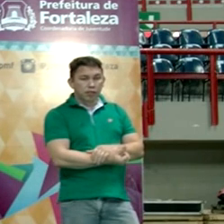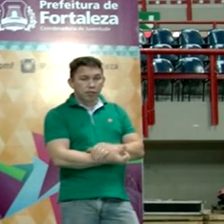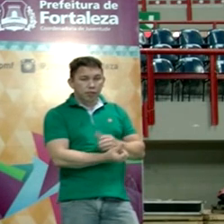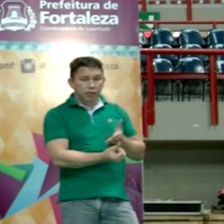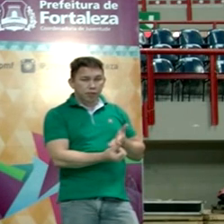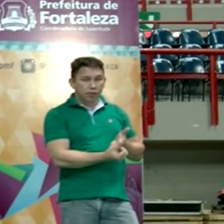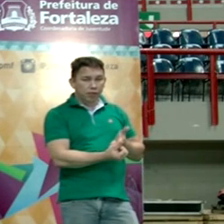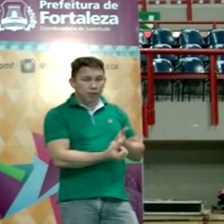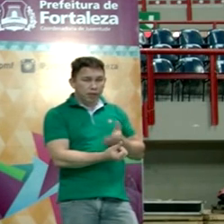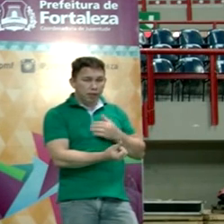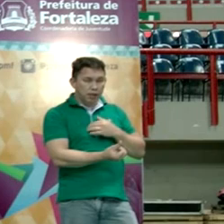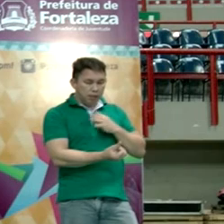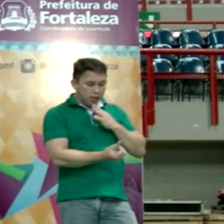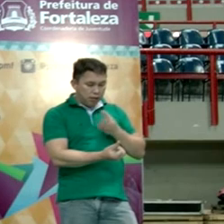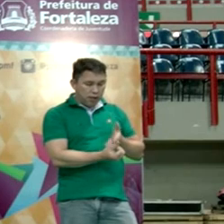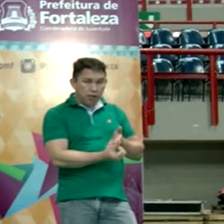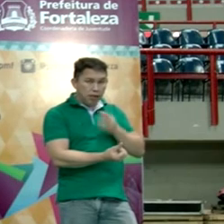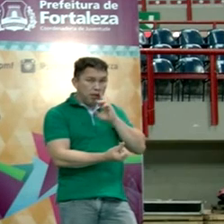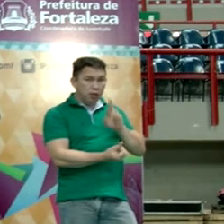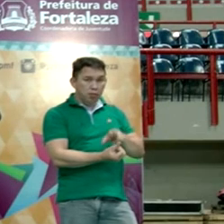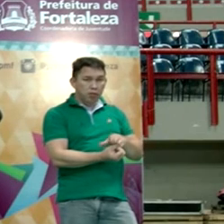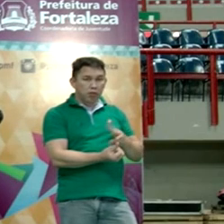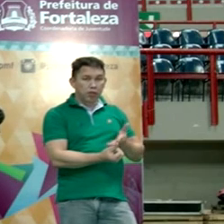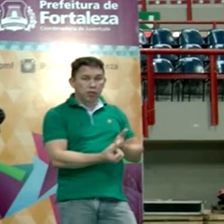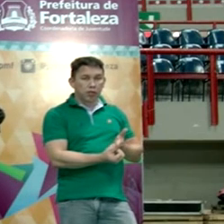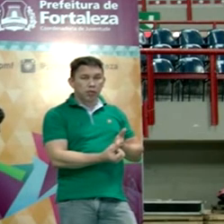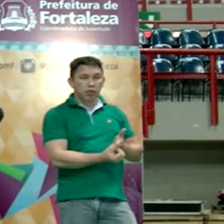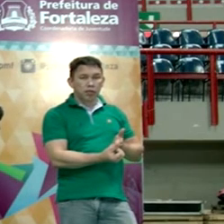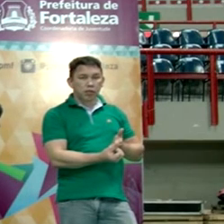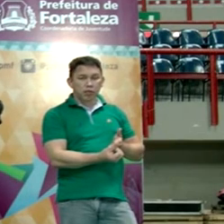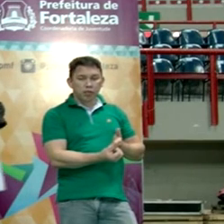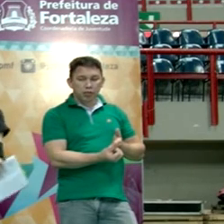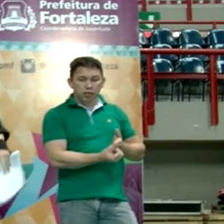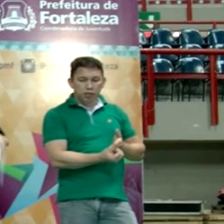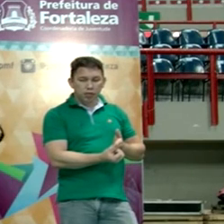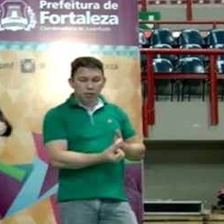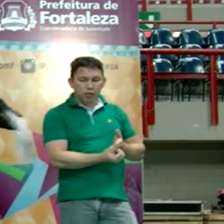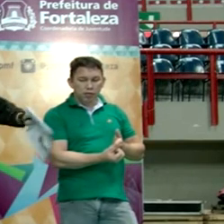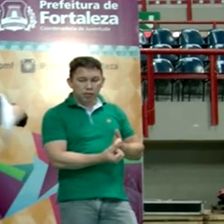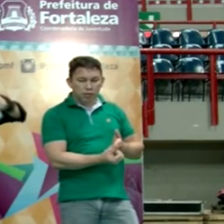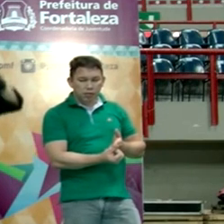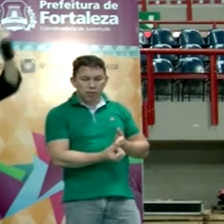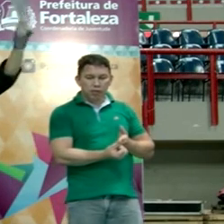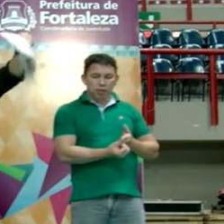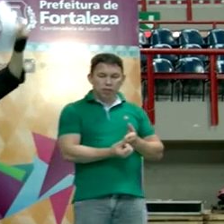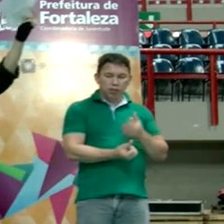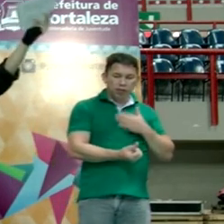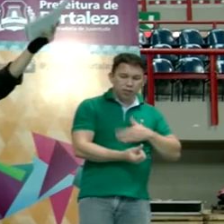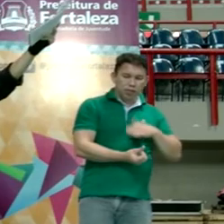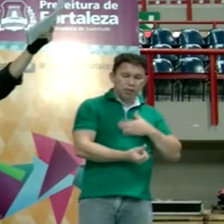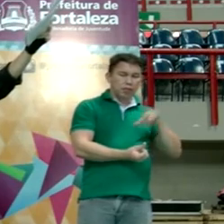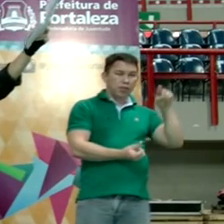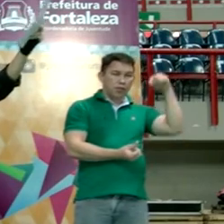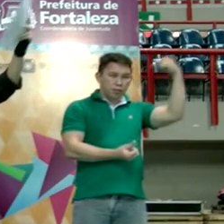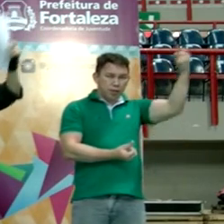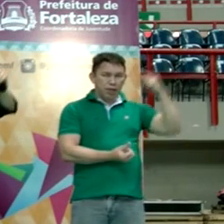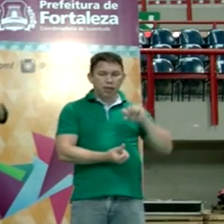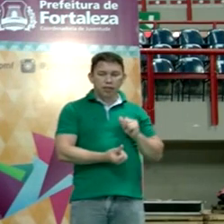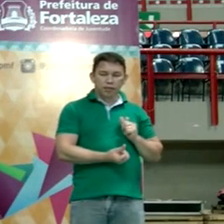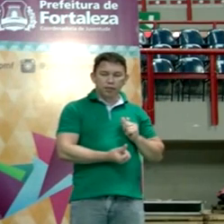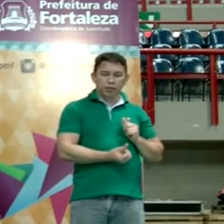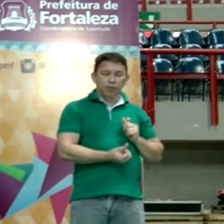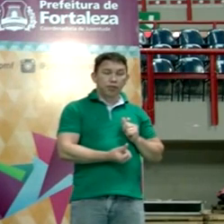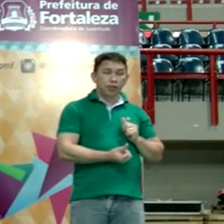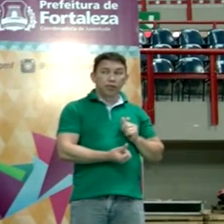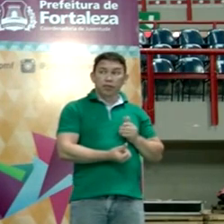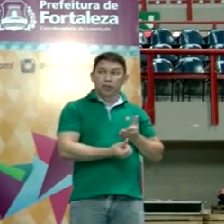Yuri acabou de resolver? Não foi não? Eu estava ali quando eu vi. Rapaz, ainda bem, pelo menos eu ganhei um tempozinho, dá para dar mais tempo para explicar as outras, né?